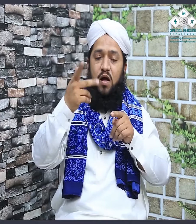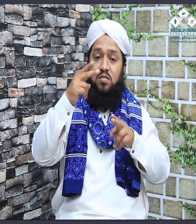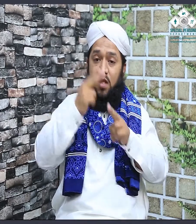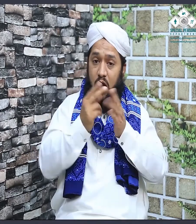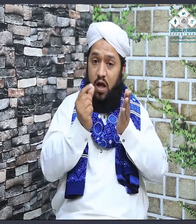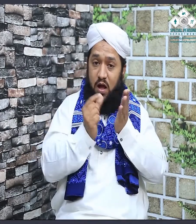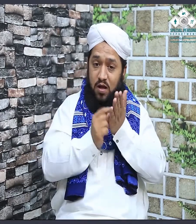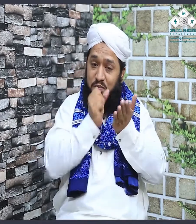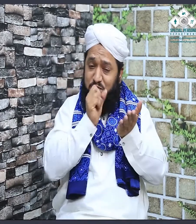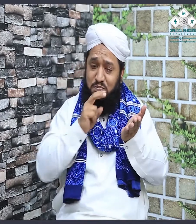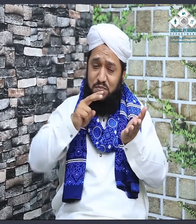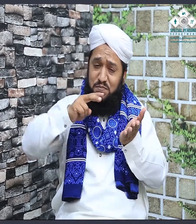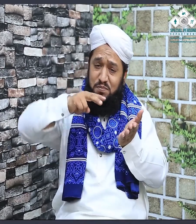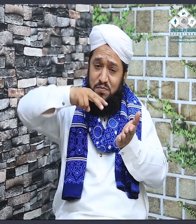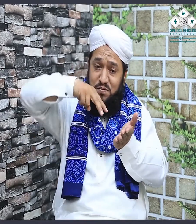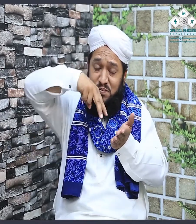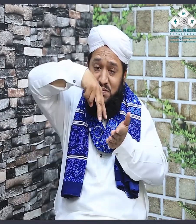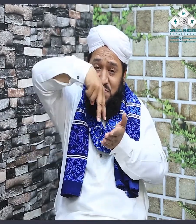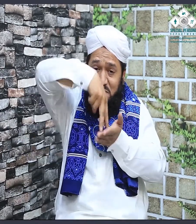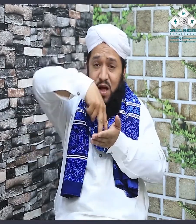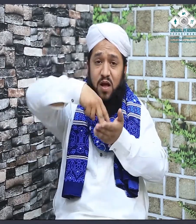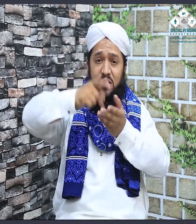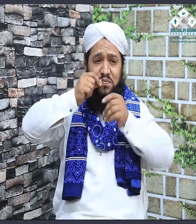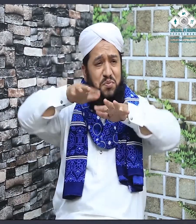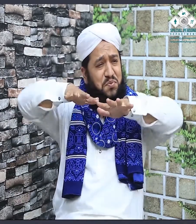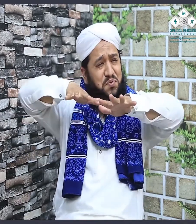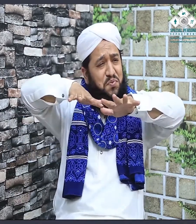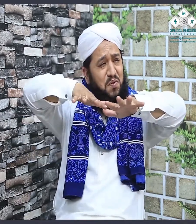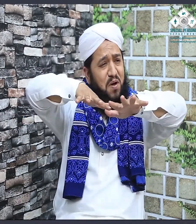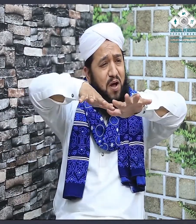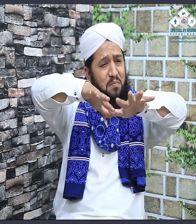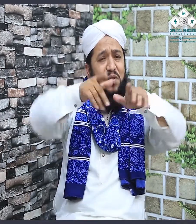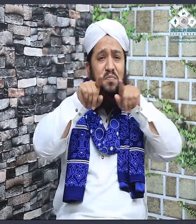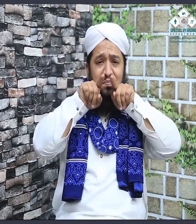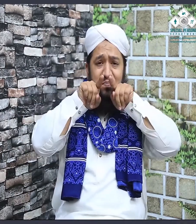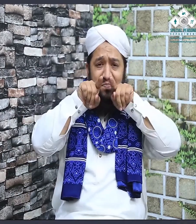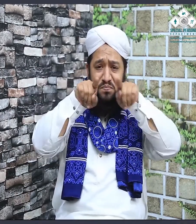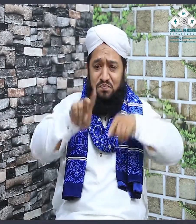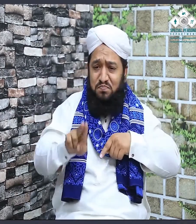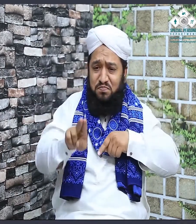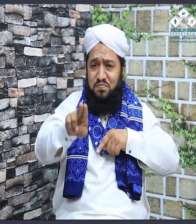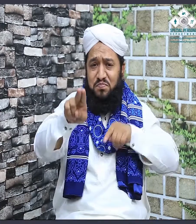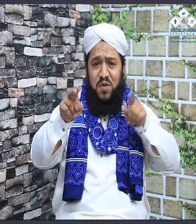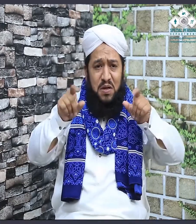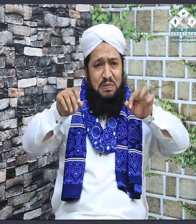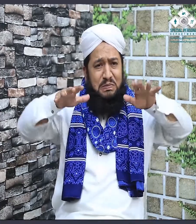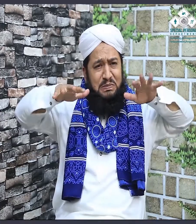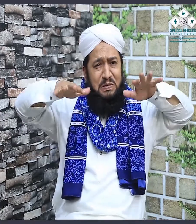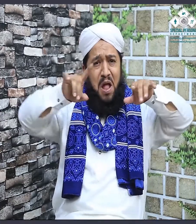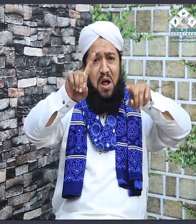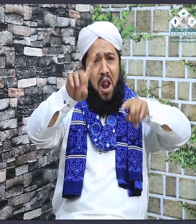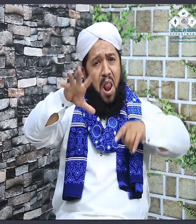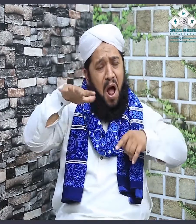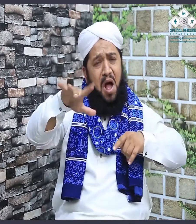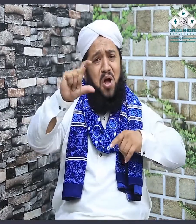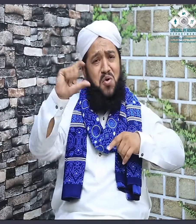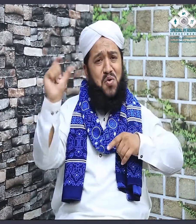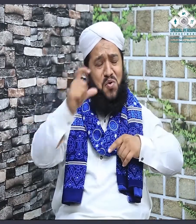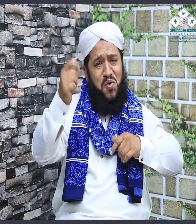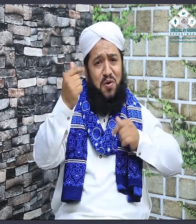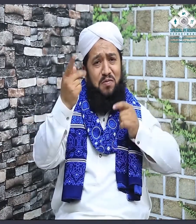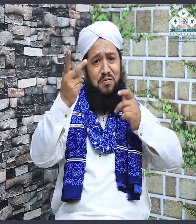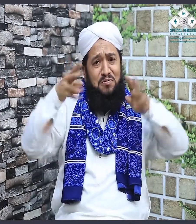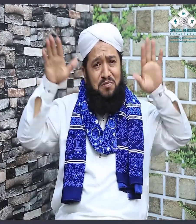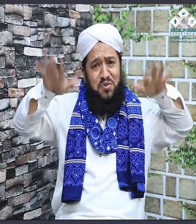اٹھائے جائیں گے ان کو پھیلی ہوئی ٹڈیوں سے تشبیہ دی، کیونکہ جب ٹڈیاں جمع ہوتی ہیں تو لاکھوں کروڑوں کی تعداد